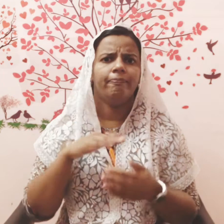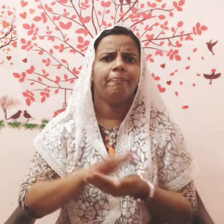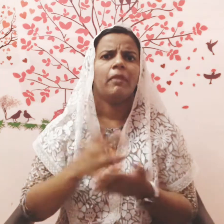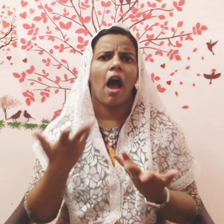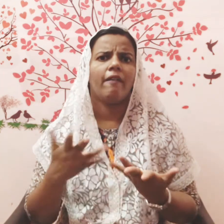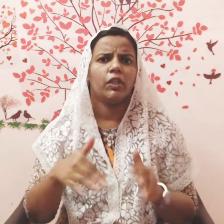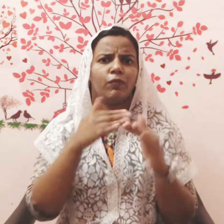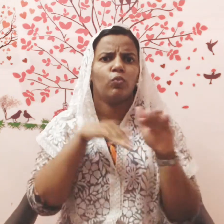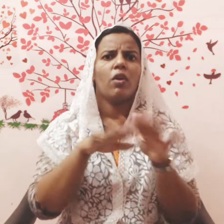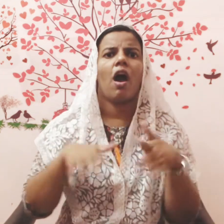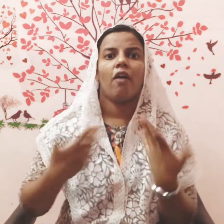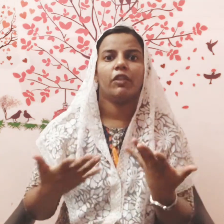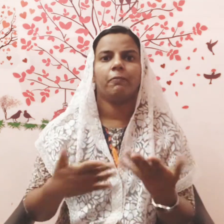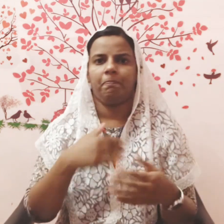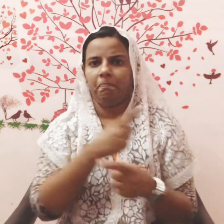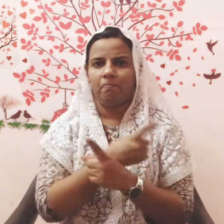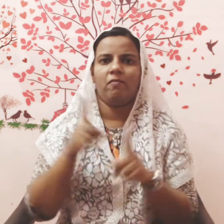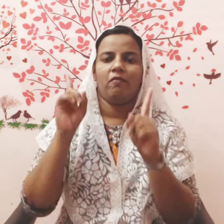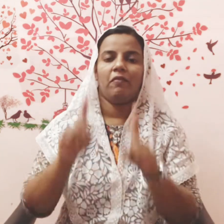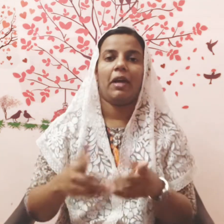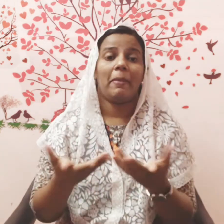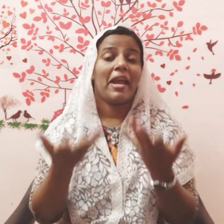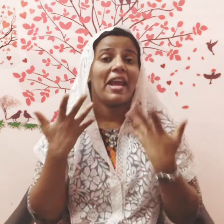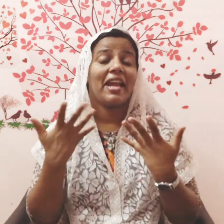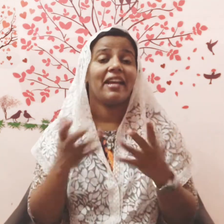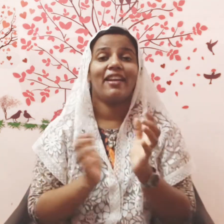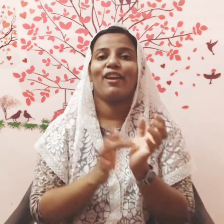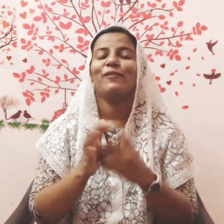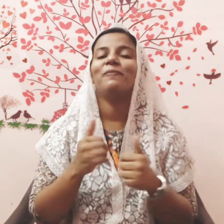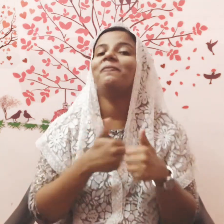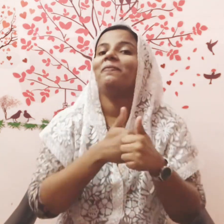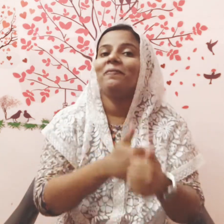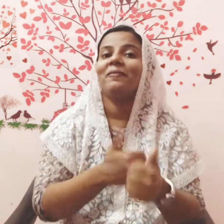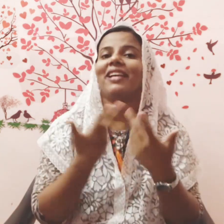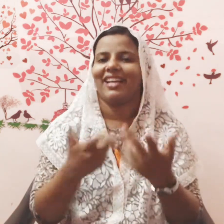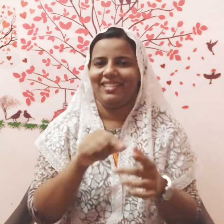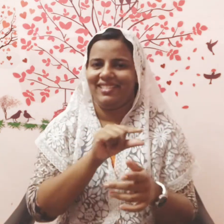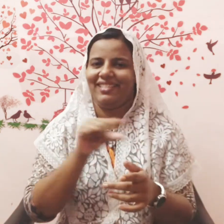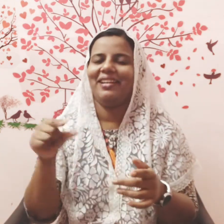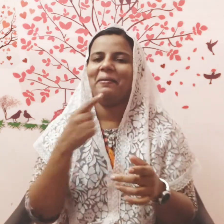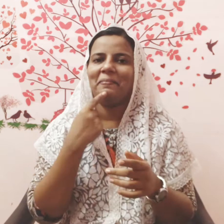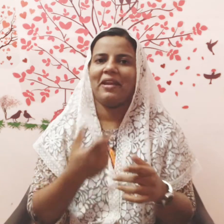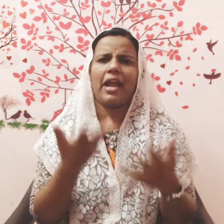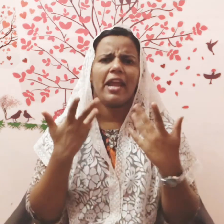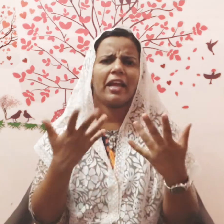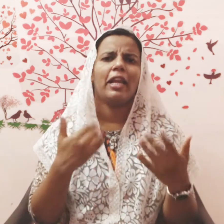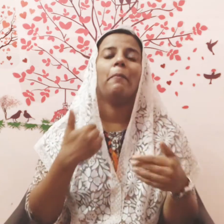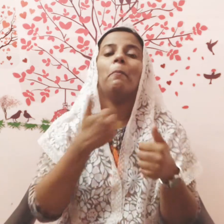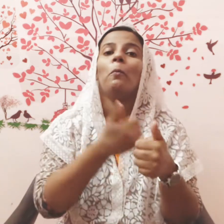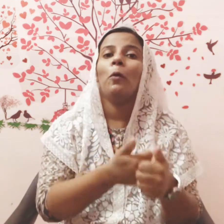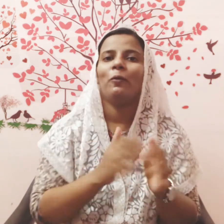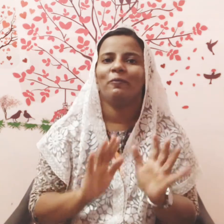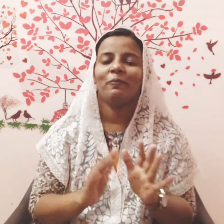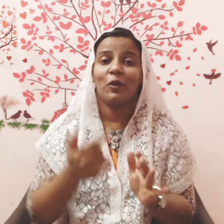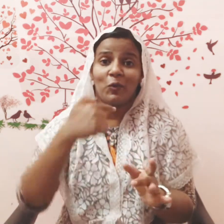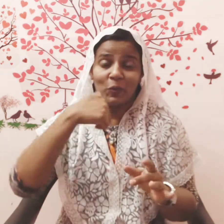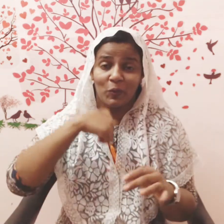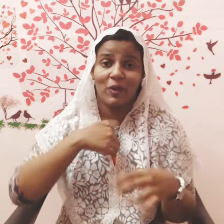പിന്നെ എന്തിനാണ് വെച്ചുകൊണ്ടിരിക്കുന്നത്? വിടുതൽ പ്രാപിച്ചിട്ടേ ഉള്ളൂ കാര്യം. പ്രിയപ്പെട്ടവരെ, ഹൗ ടു അപ്രോച്ച് ജീസസ്, എങ്ങനെ യേശുവിനെ എൻ്റെ അടുക്കലേക്ക് ചെല്ലേണ്ടത്. അപ്പോൾ അവൾ